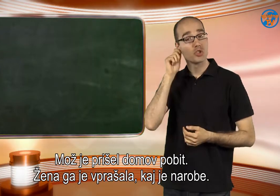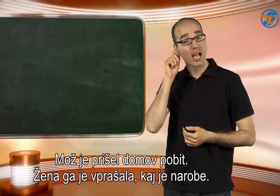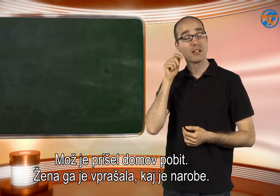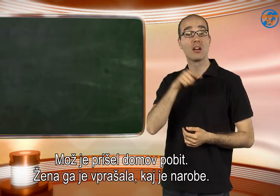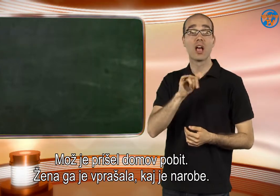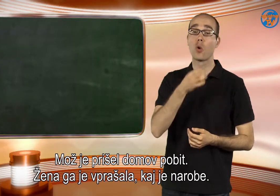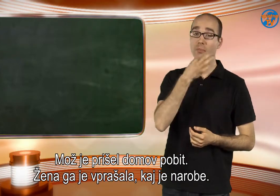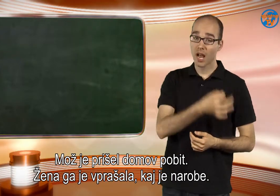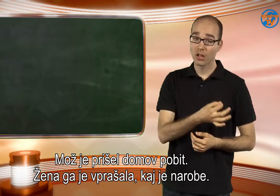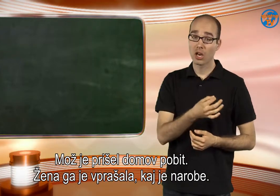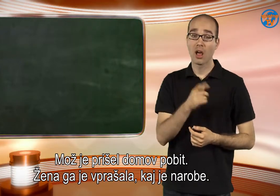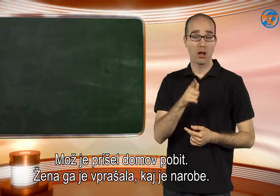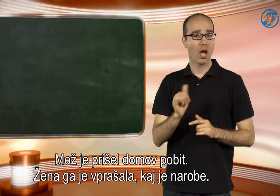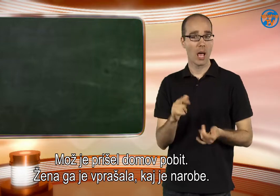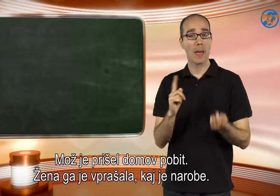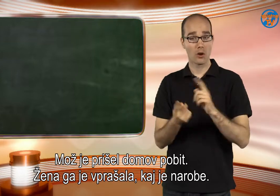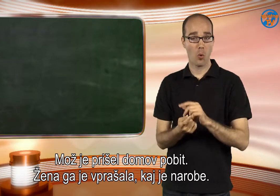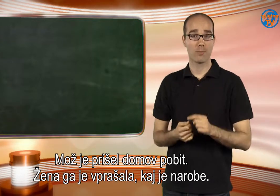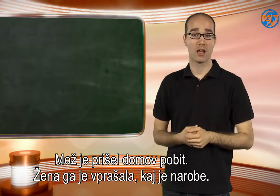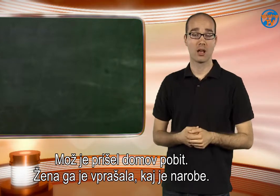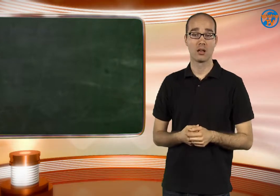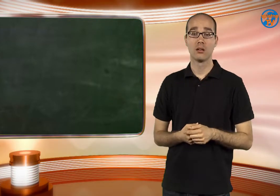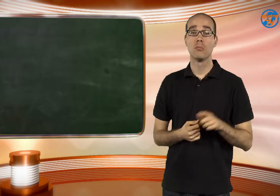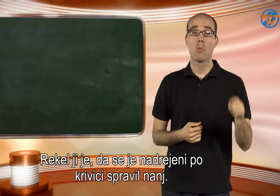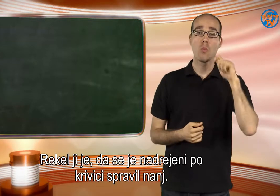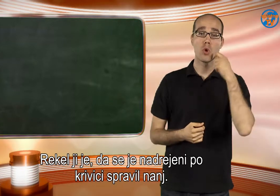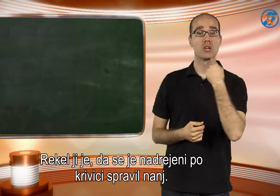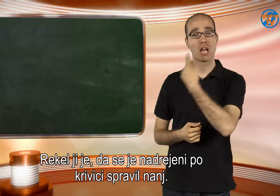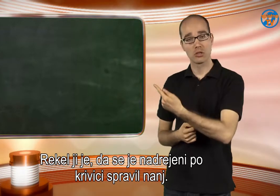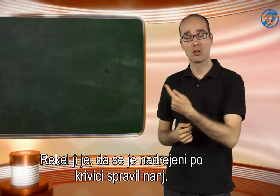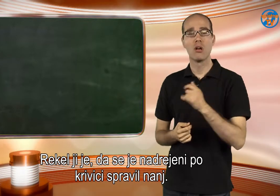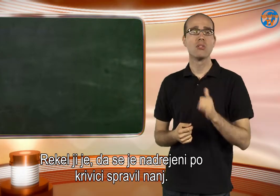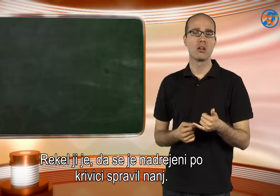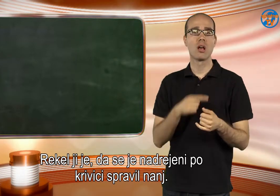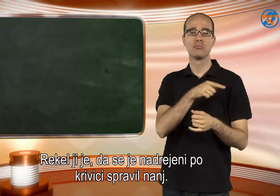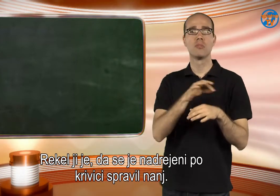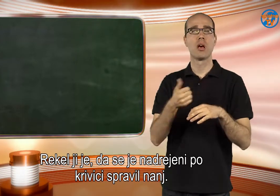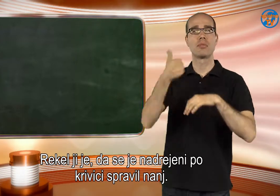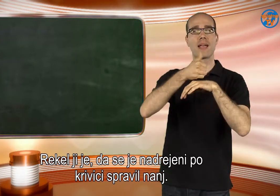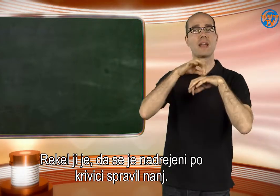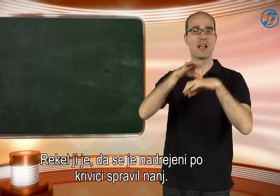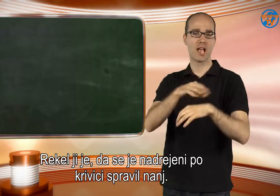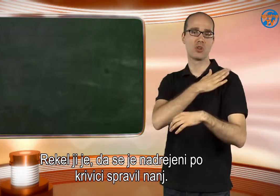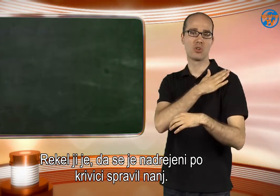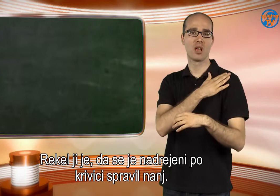Žena ga je vprašala, kaj je narobe. Rekel ji je, da se je nadrejeni po krivici spravil nanj.